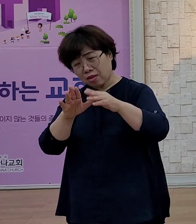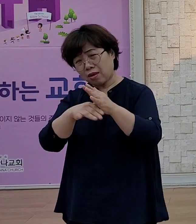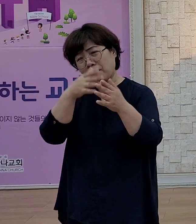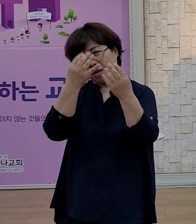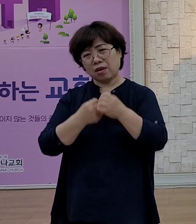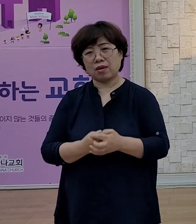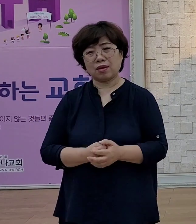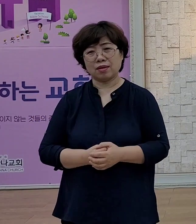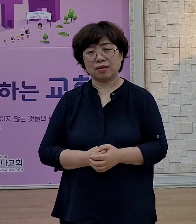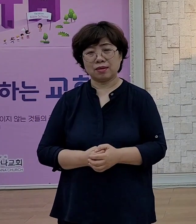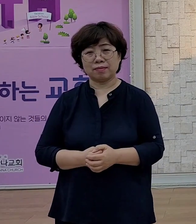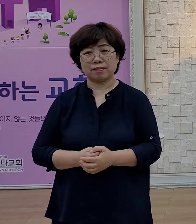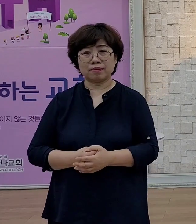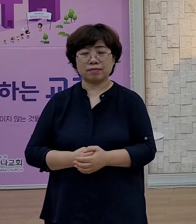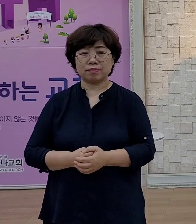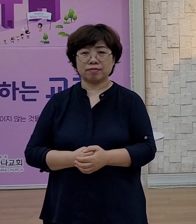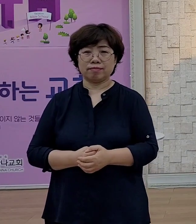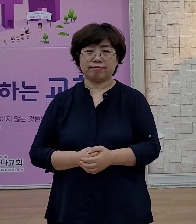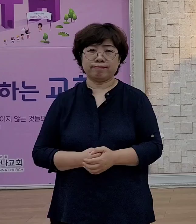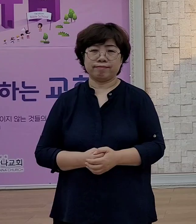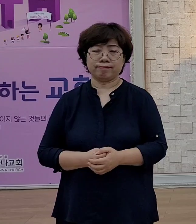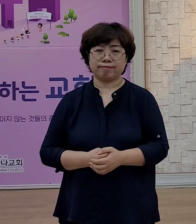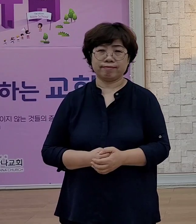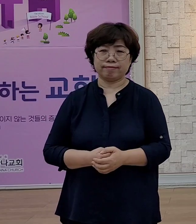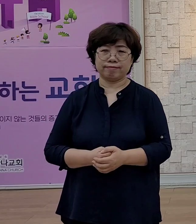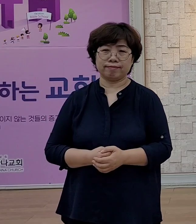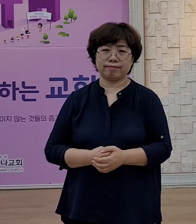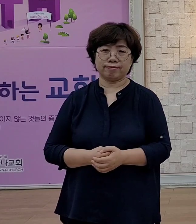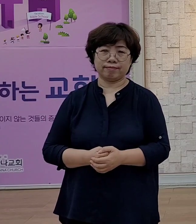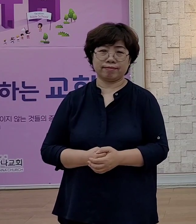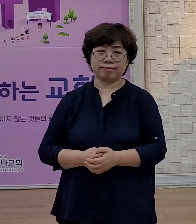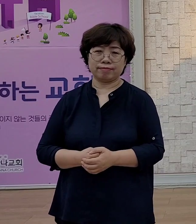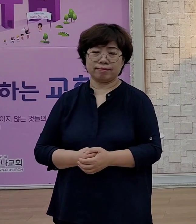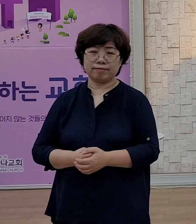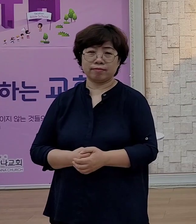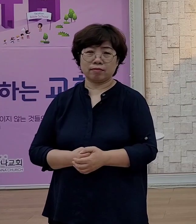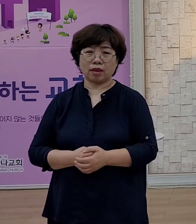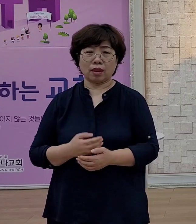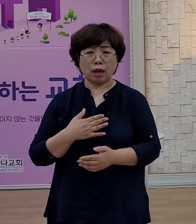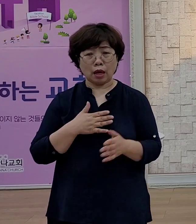뭐 준비하면 그게 안전하십니까? 안심이 되십니까?